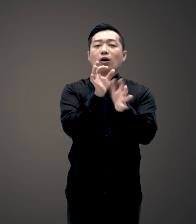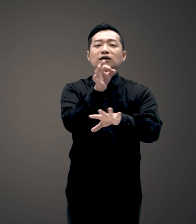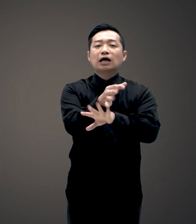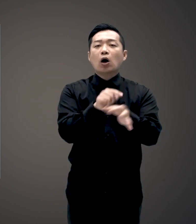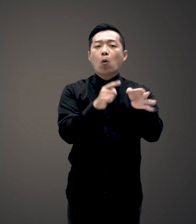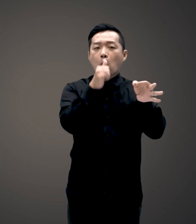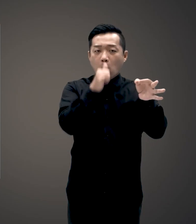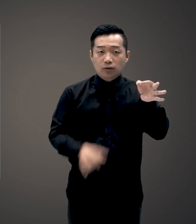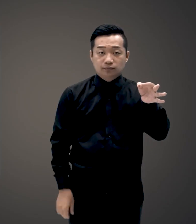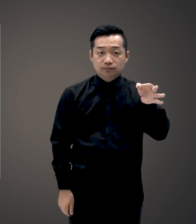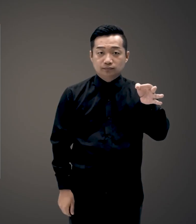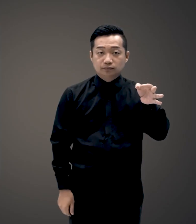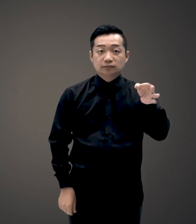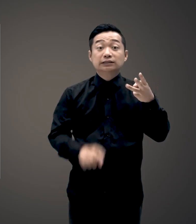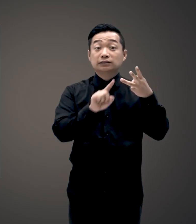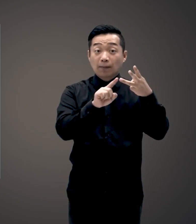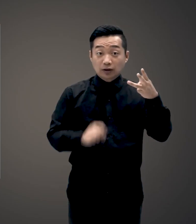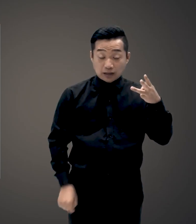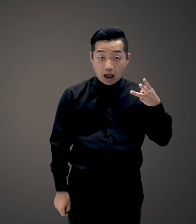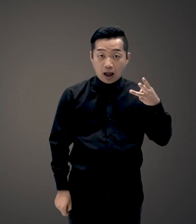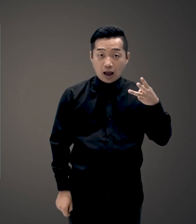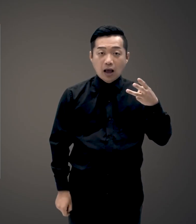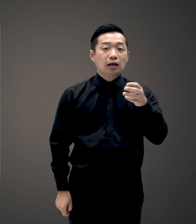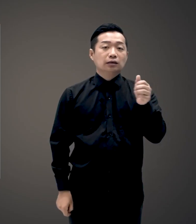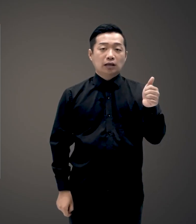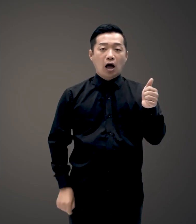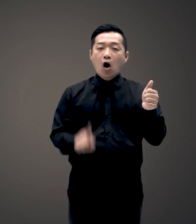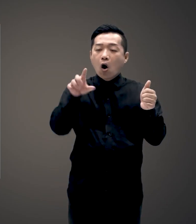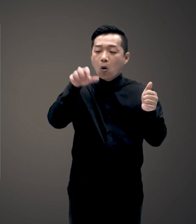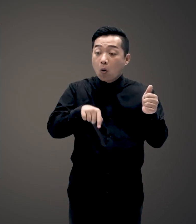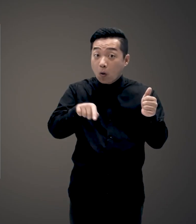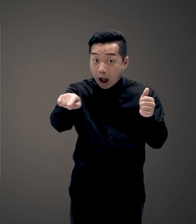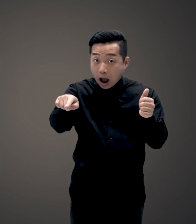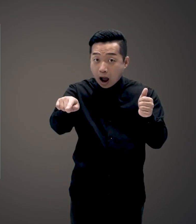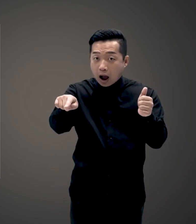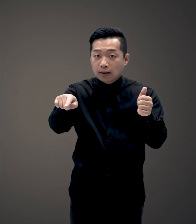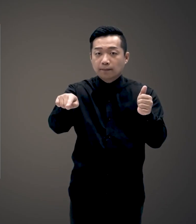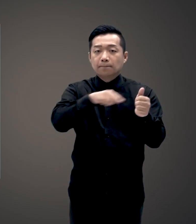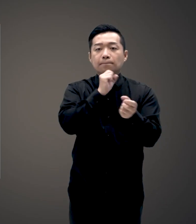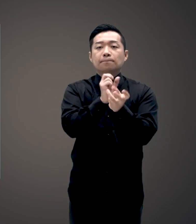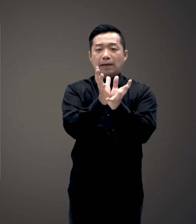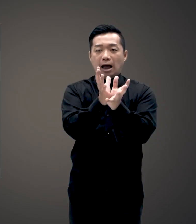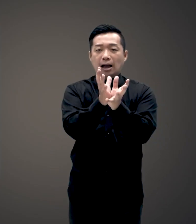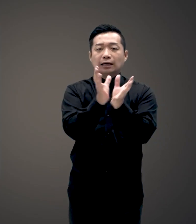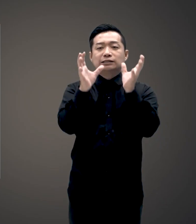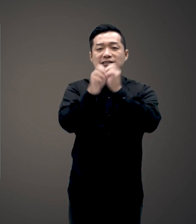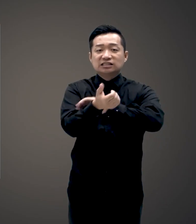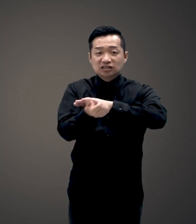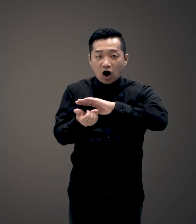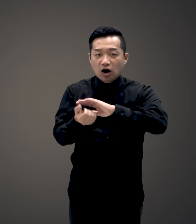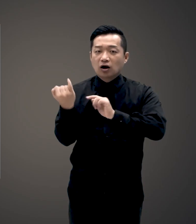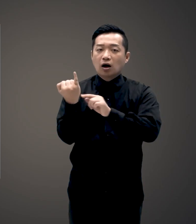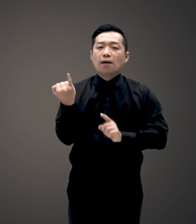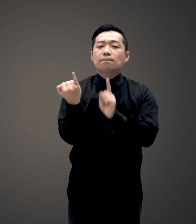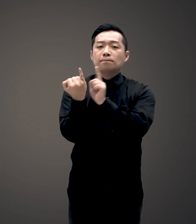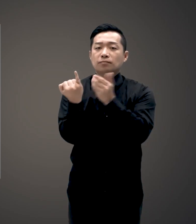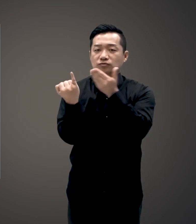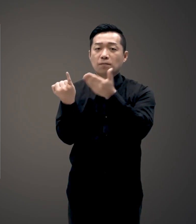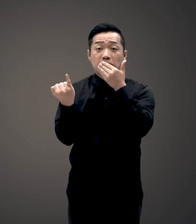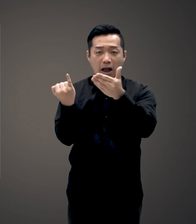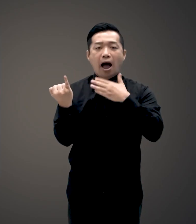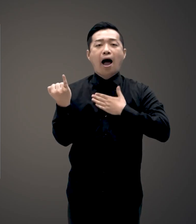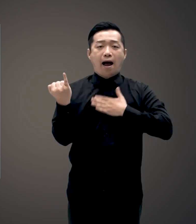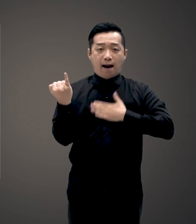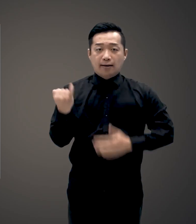돈이 있다. 세 번째, 로미오는 어디로 가면 장미꽃이 시들기 전에 줄리엣을 만날 수 있는지